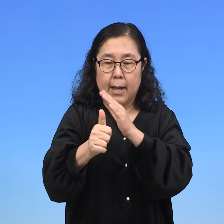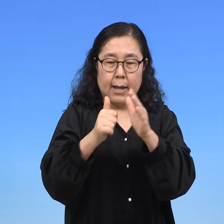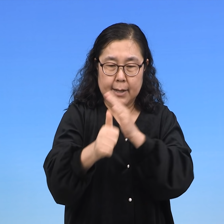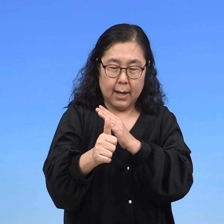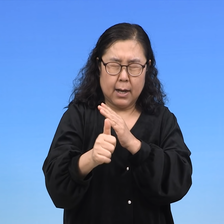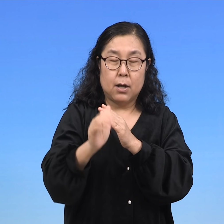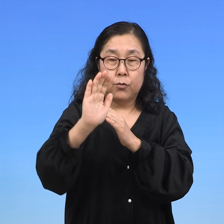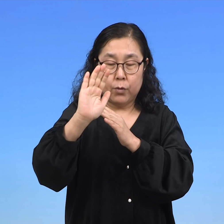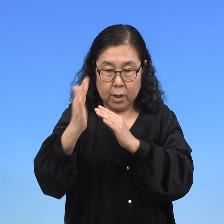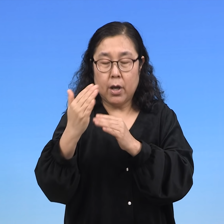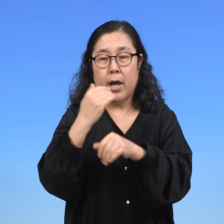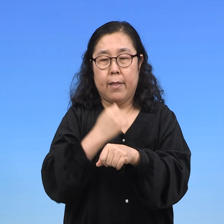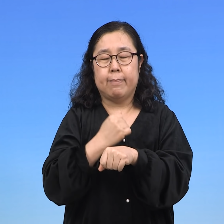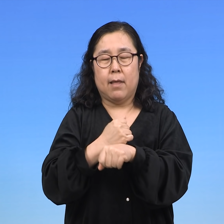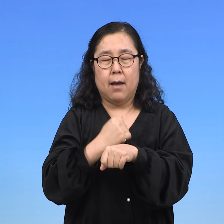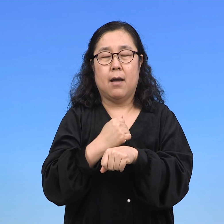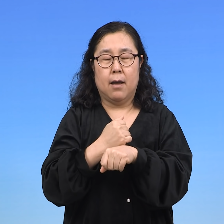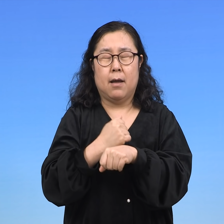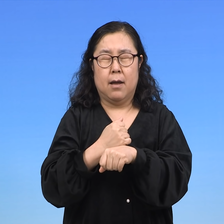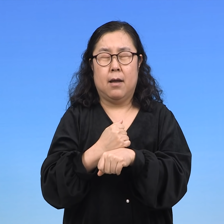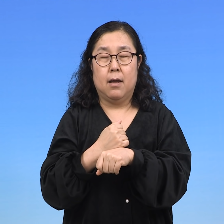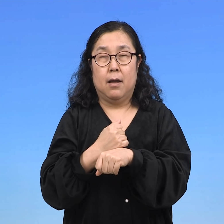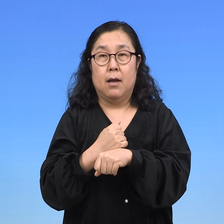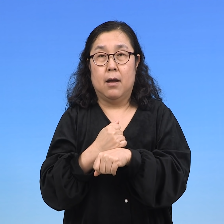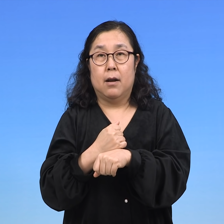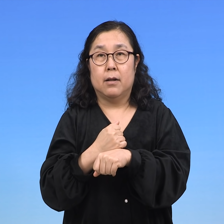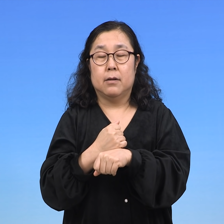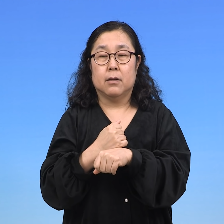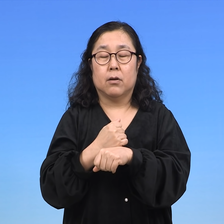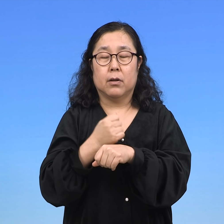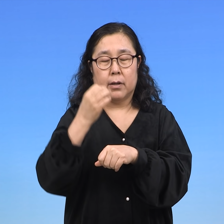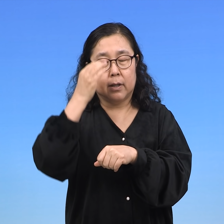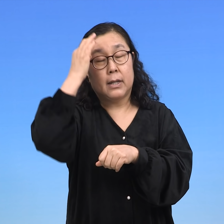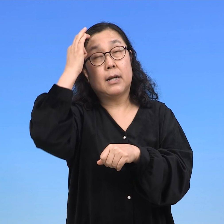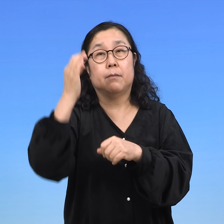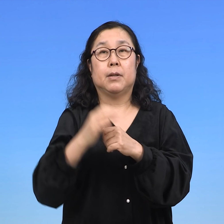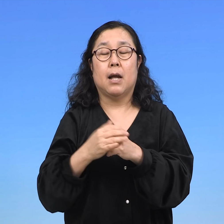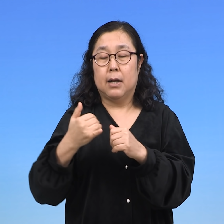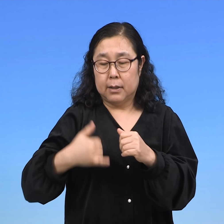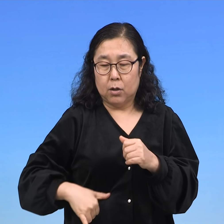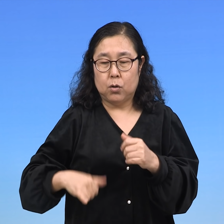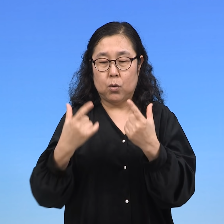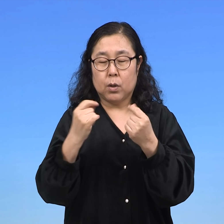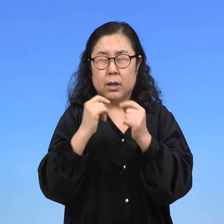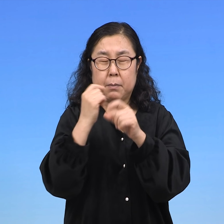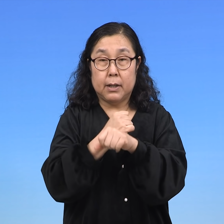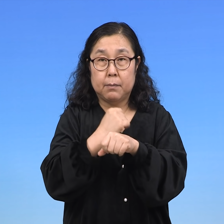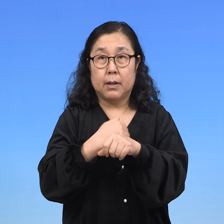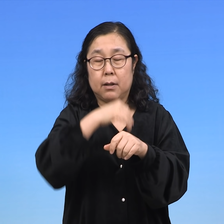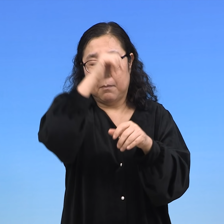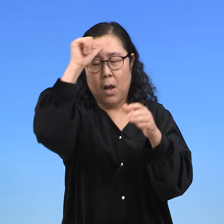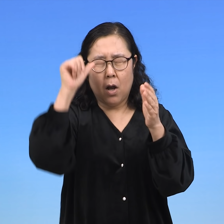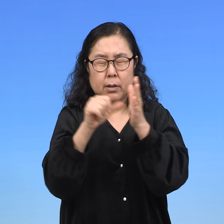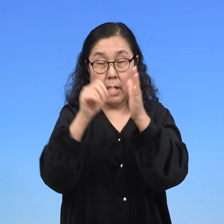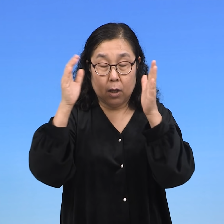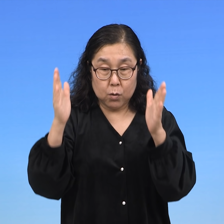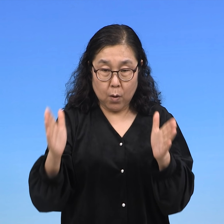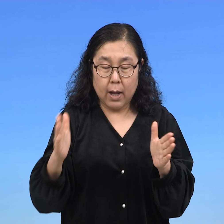사실 그 목사님의 자녀들도 똑같은 이야기를 하더라고요. 그 목사님이 자녀들한테 나는